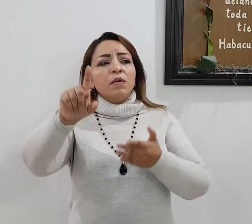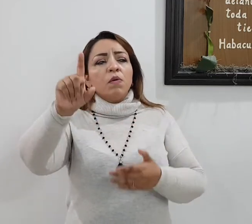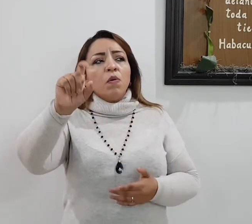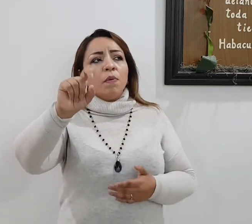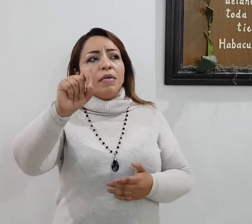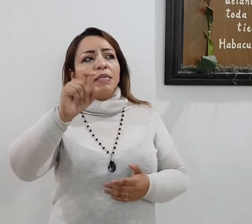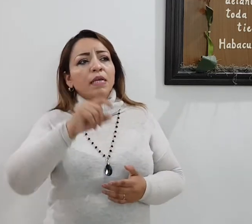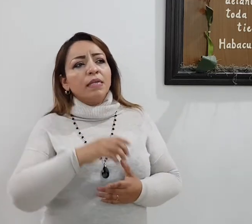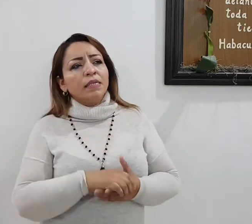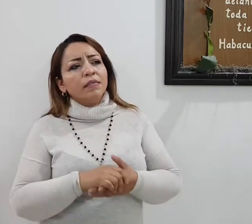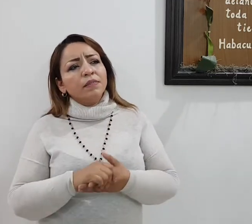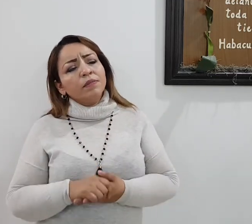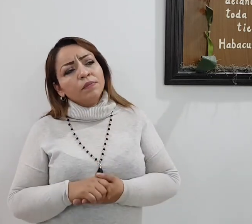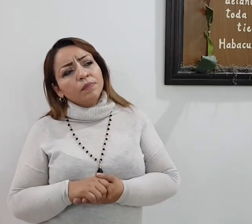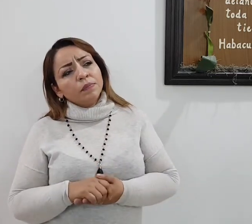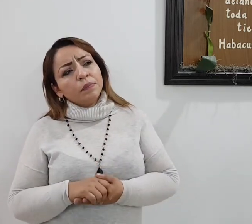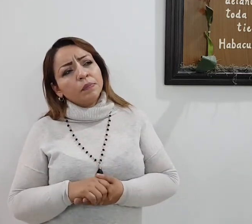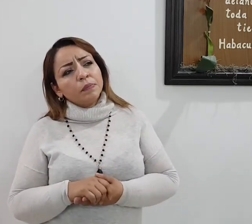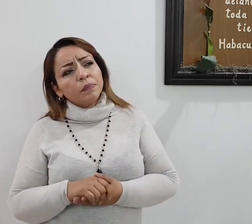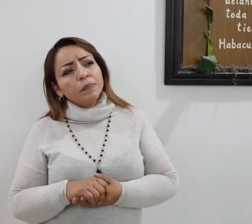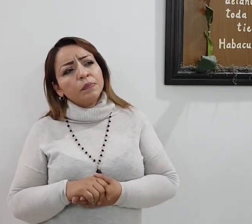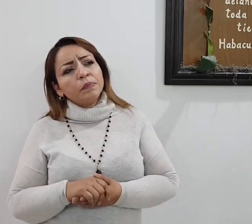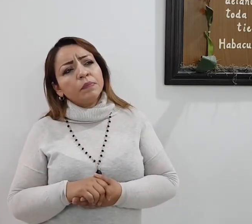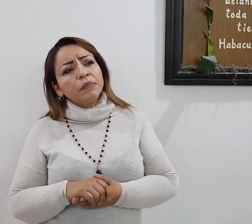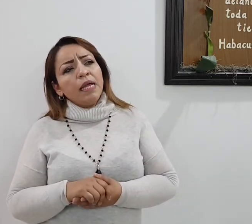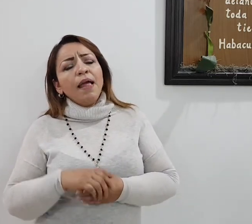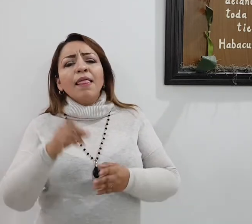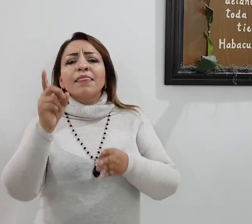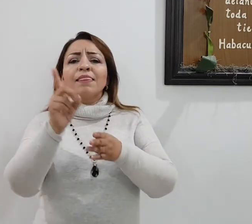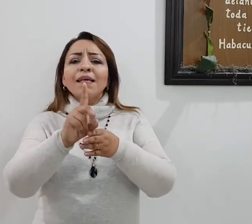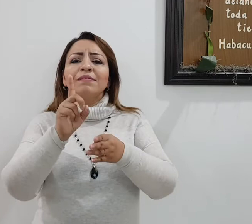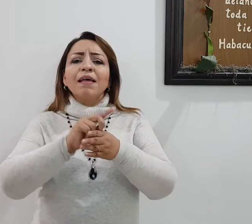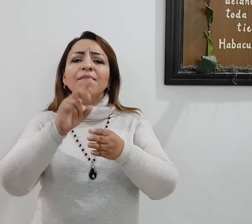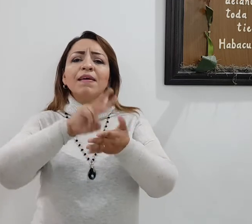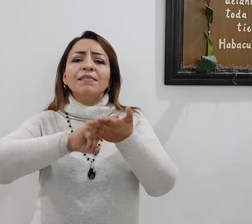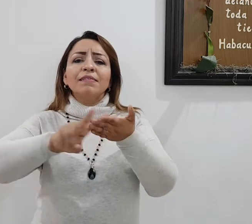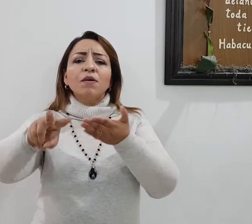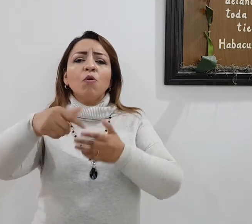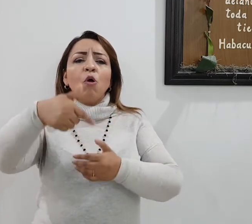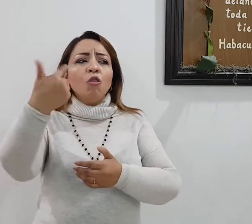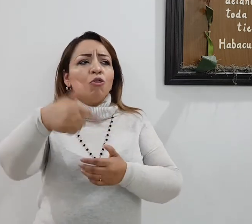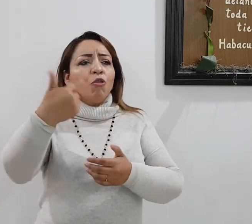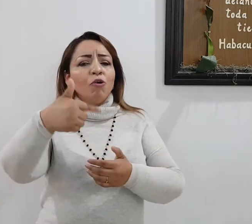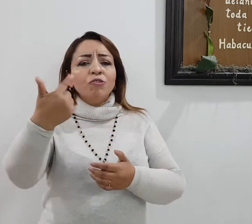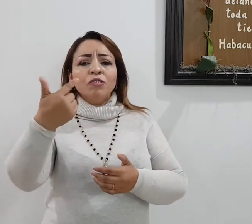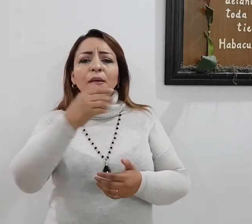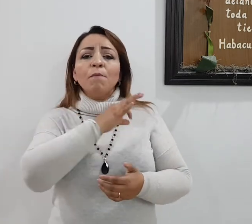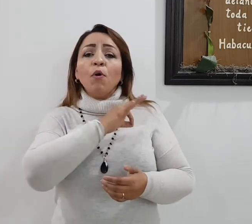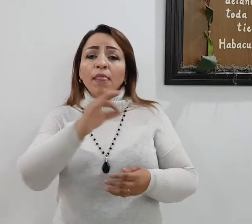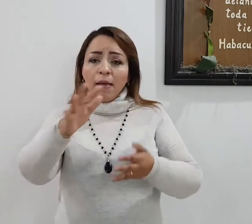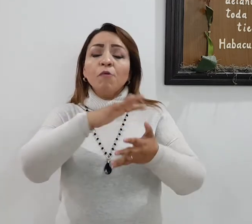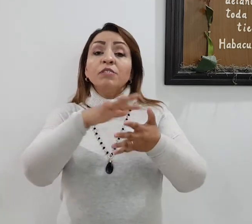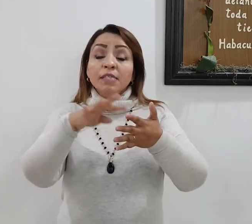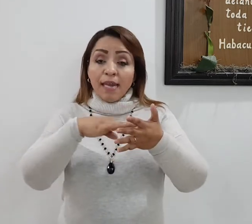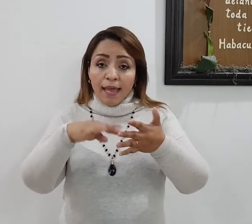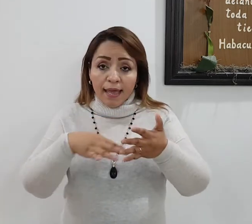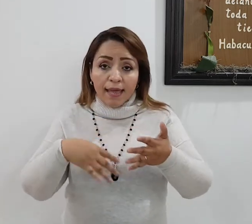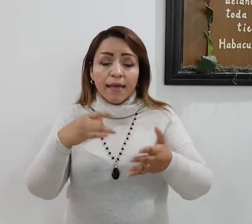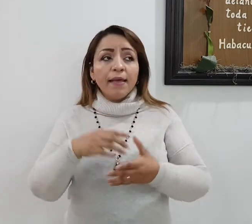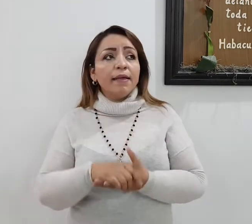A ver, pon el 12, Gary, por favor. Mire, tener un concepto correcto de Dios. Isaías 40, 12. ¿Quién ha medido